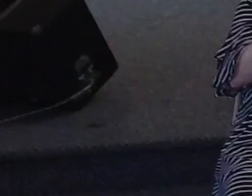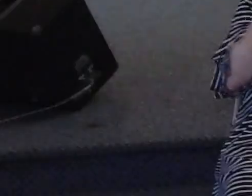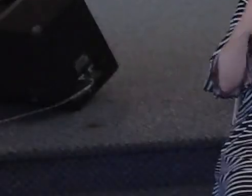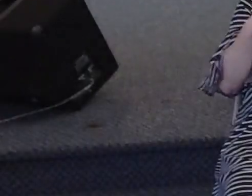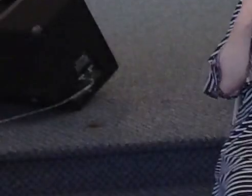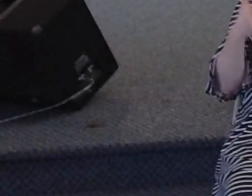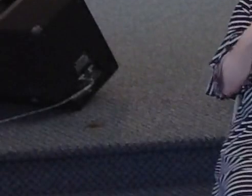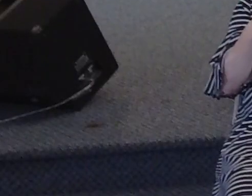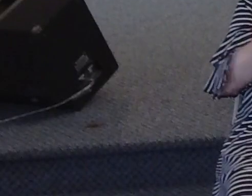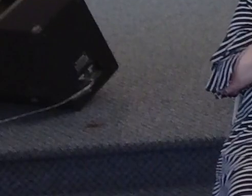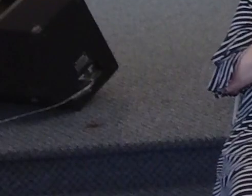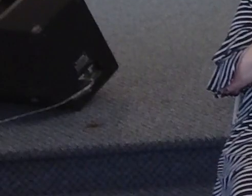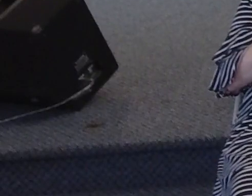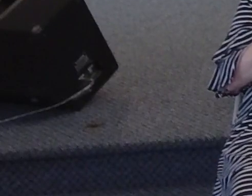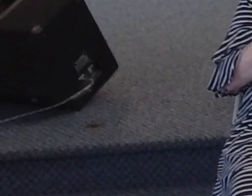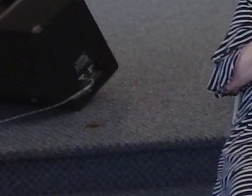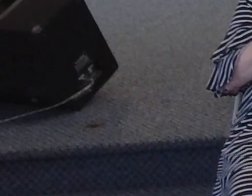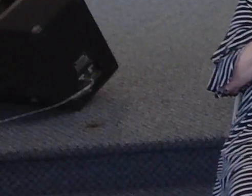alfombra.